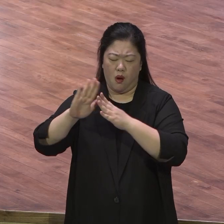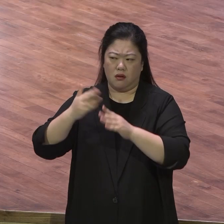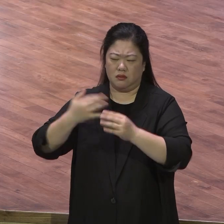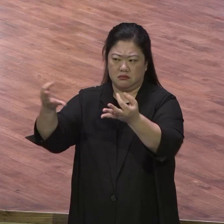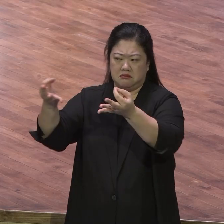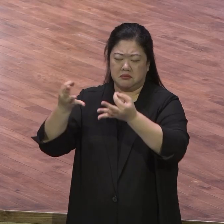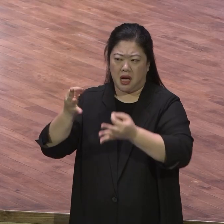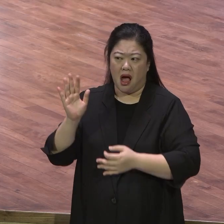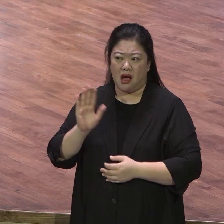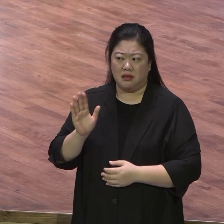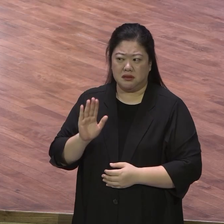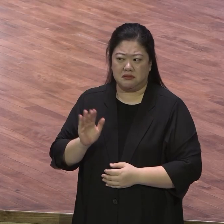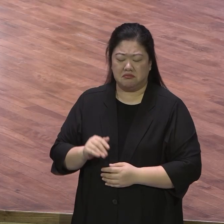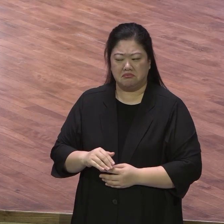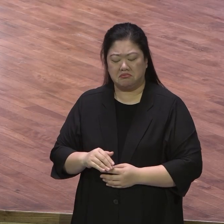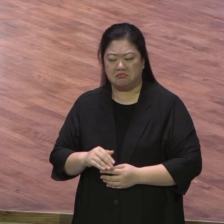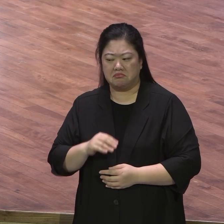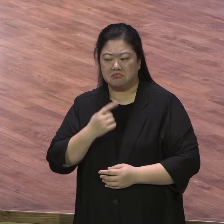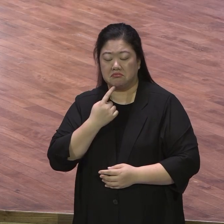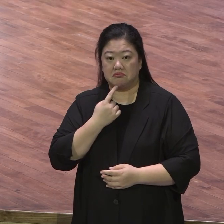턱스크 신앙입니다